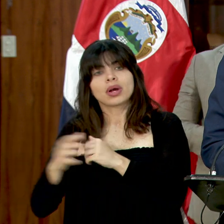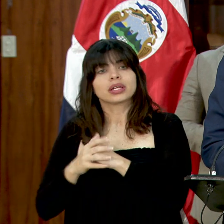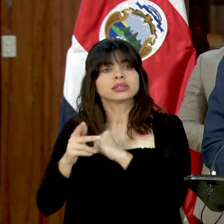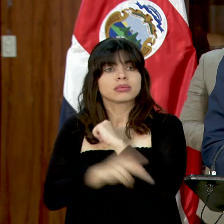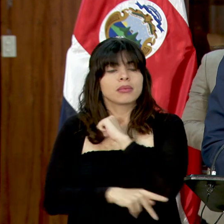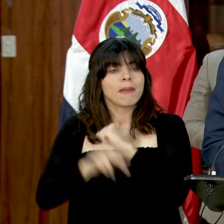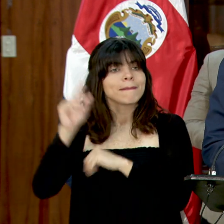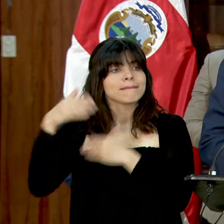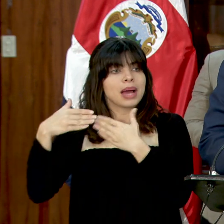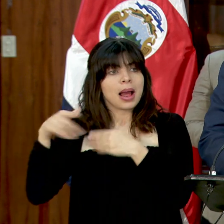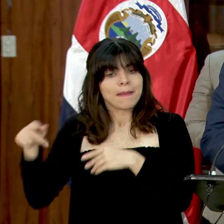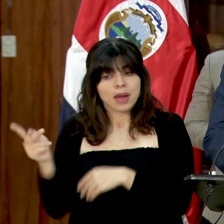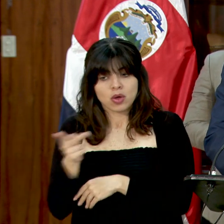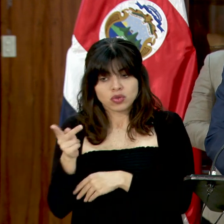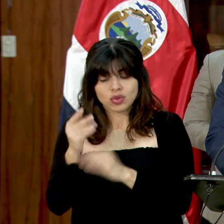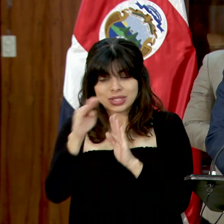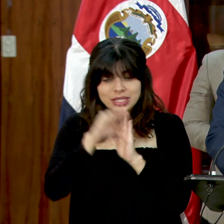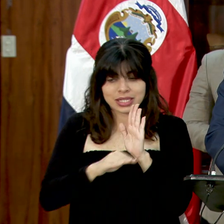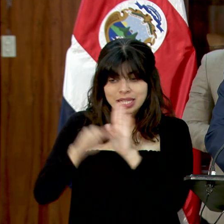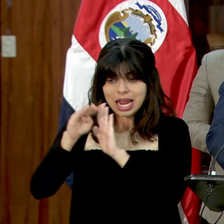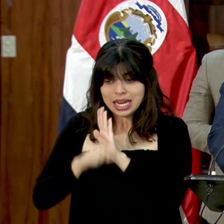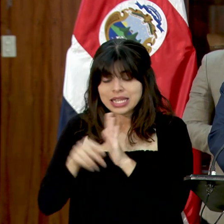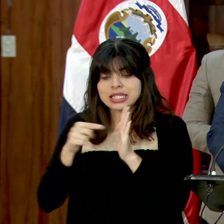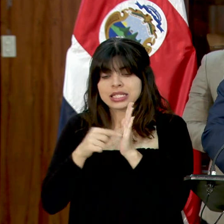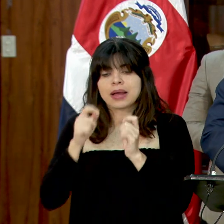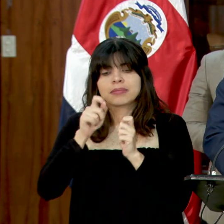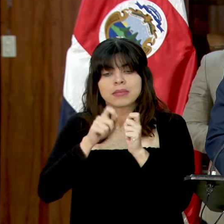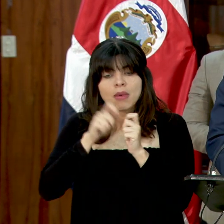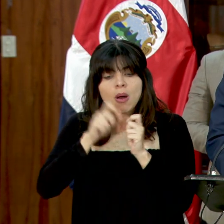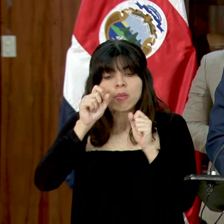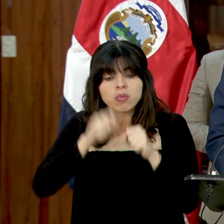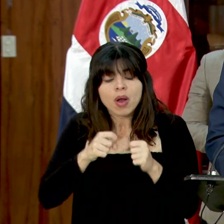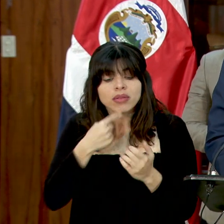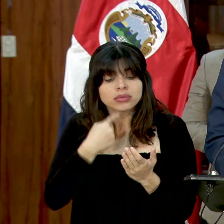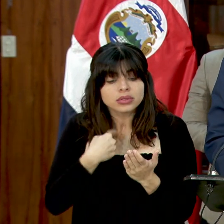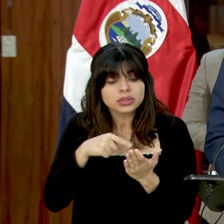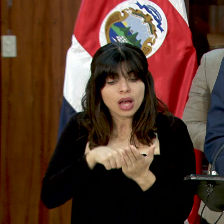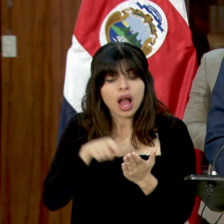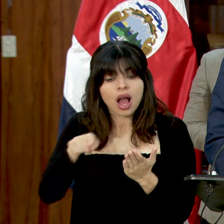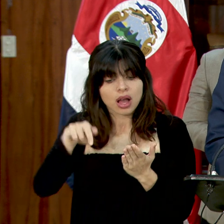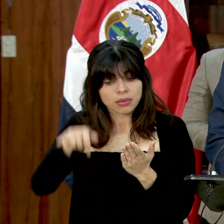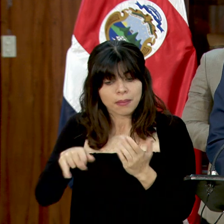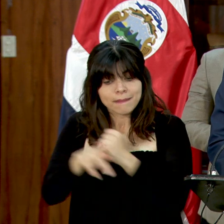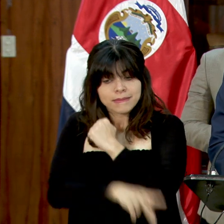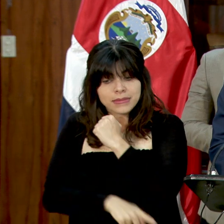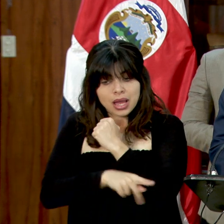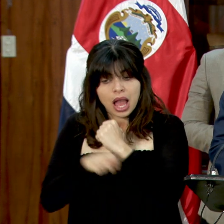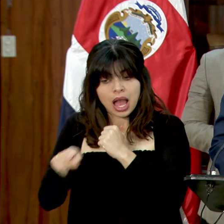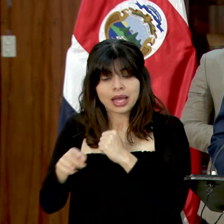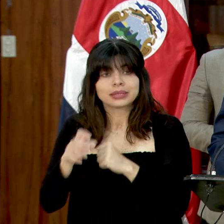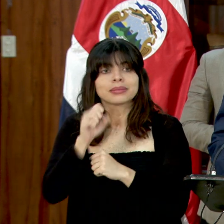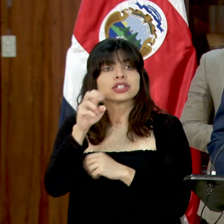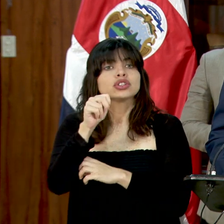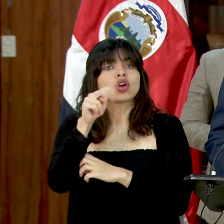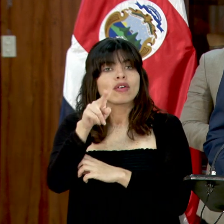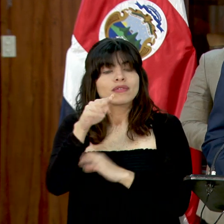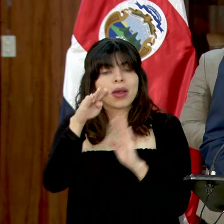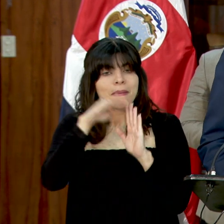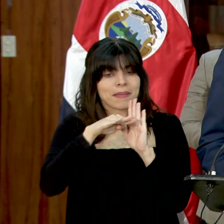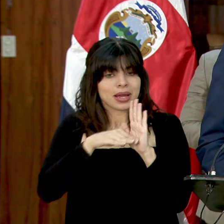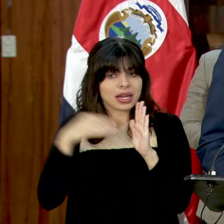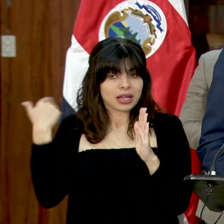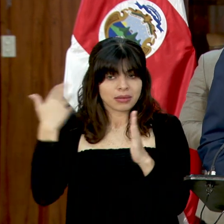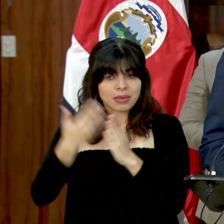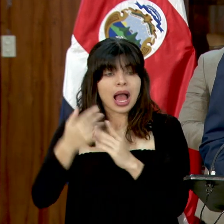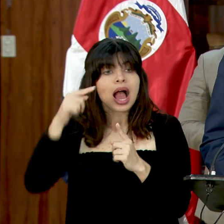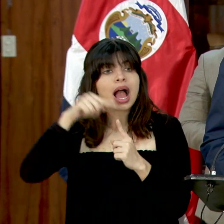que por lo tanto fehacientemente puedan indicar su presencia con nosotros a partir del mes de noviembre y hasta el